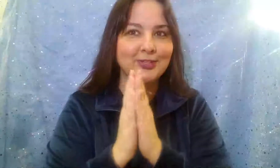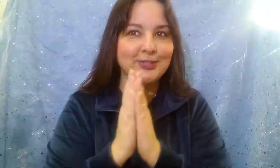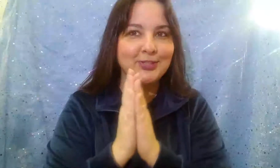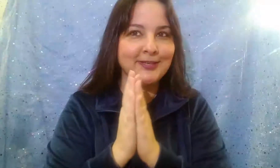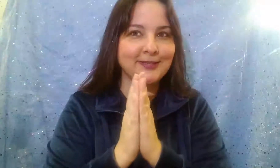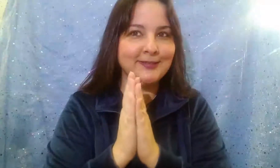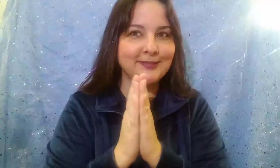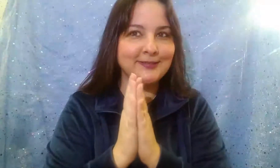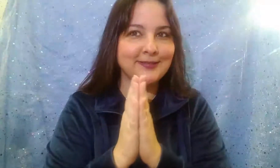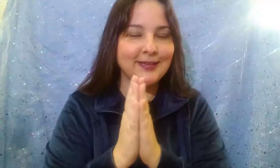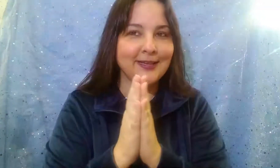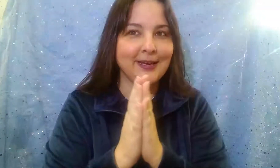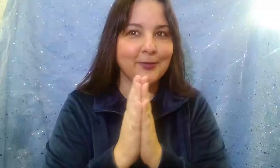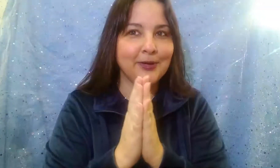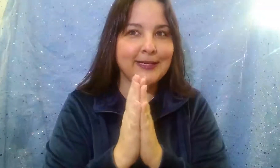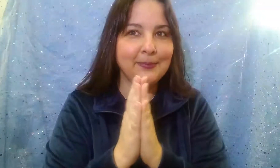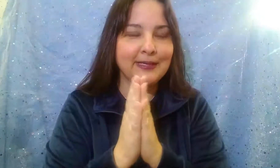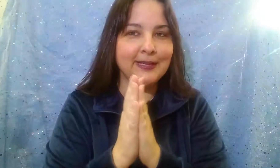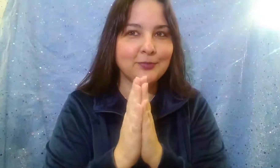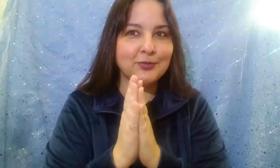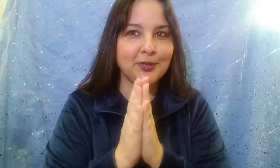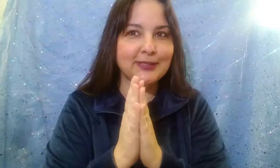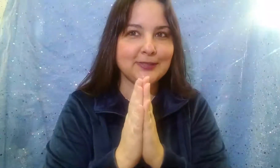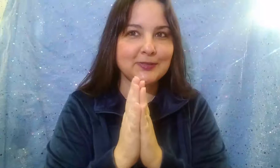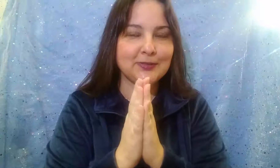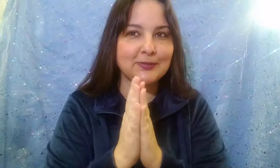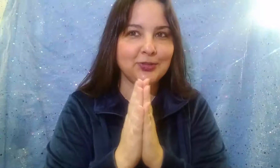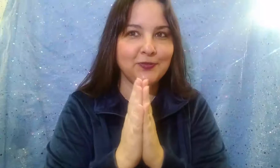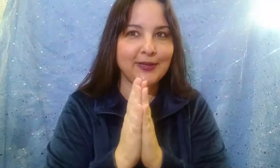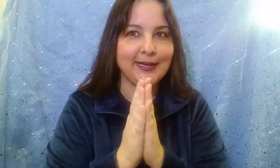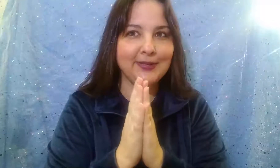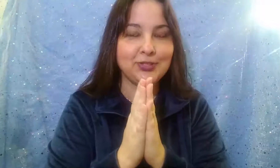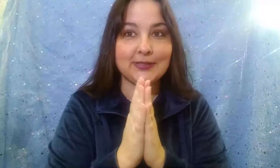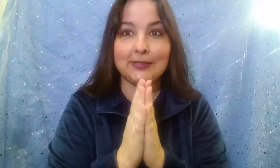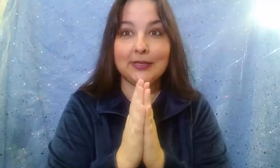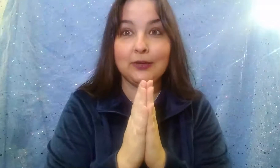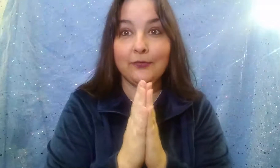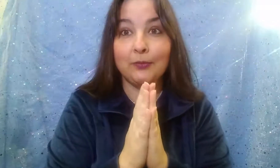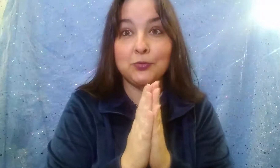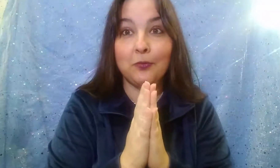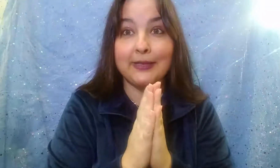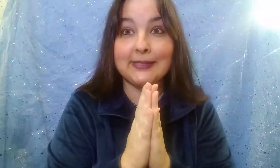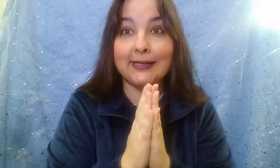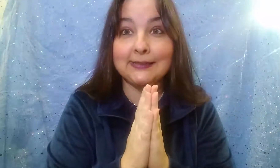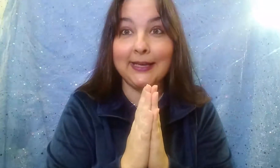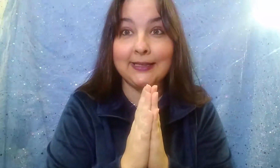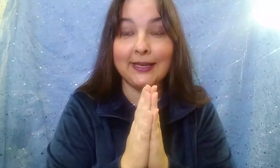Agora que aprendemos notas diferentes, vamos começar a treinar